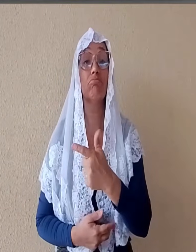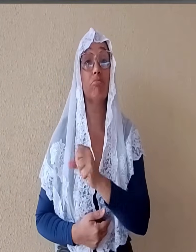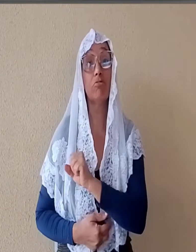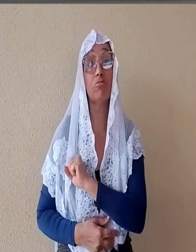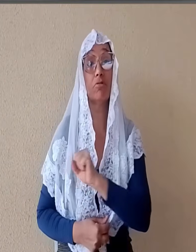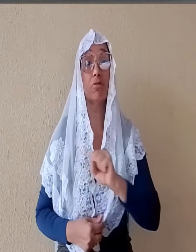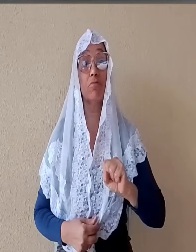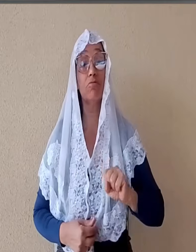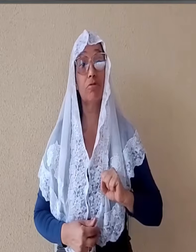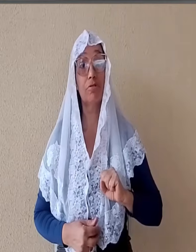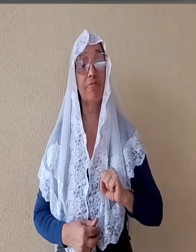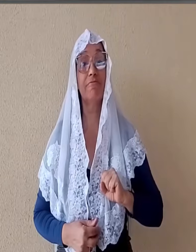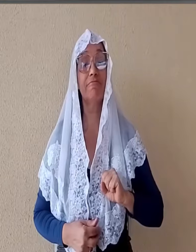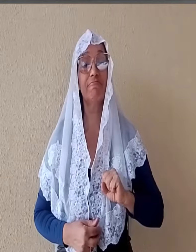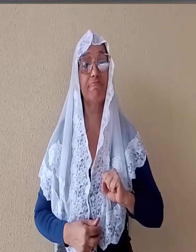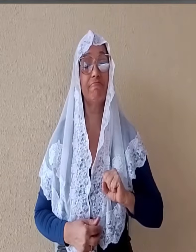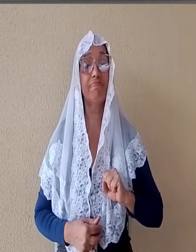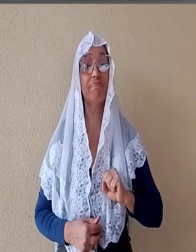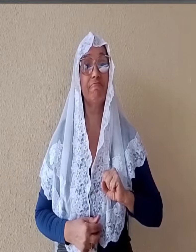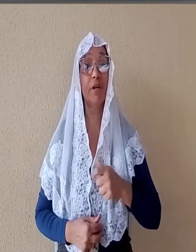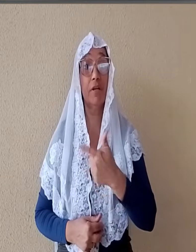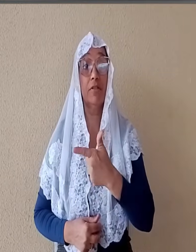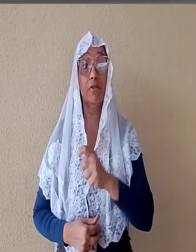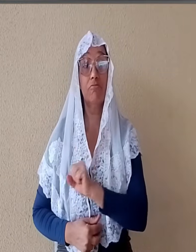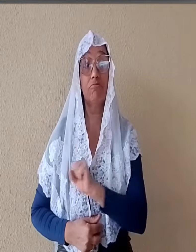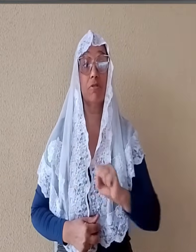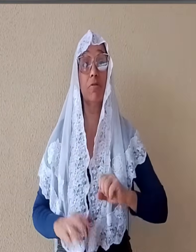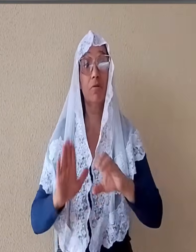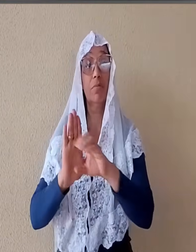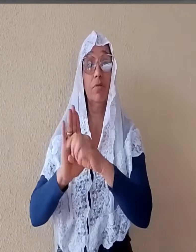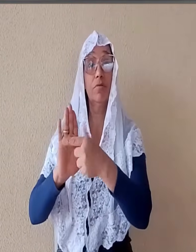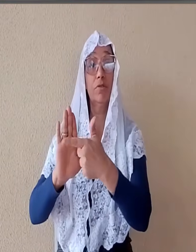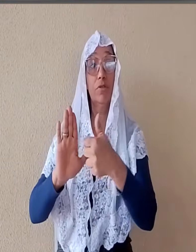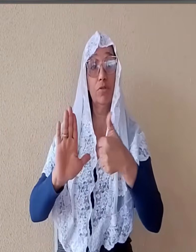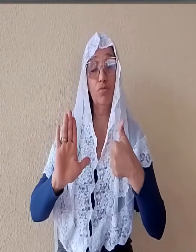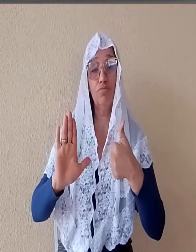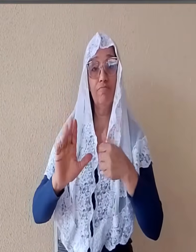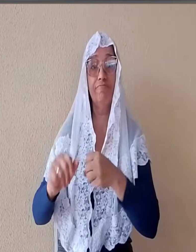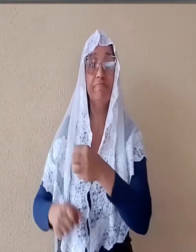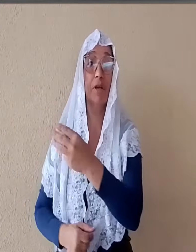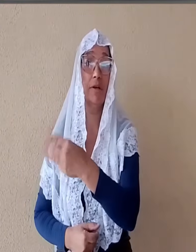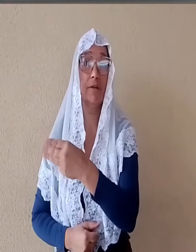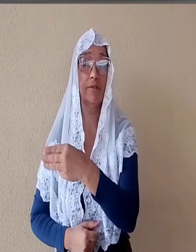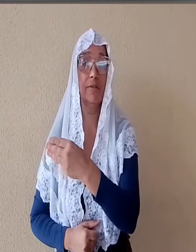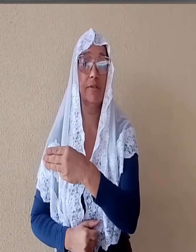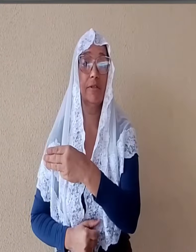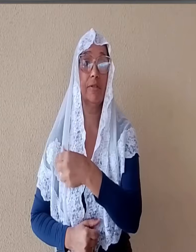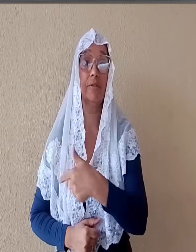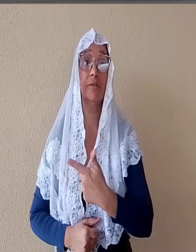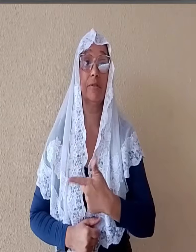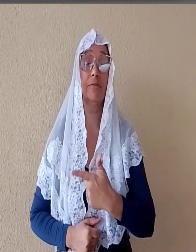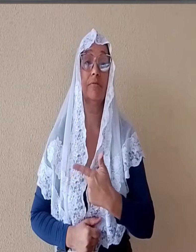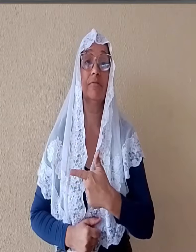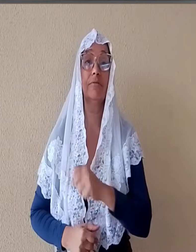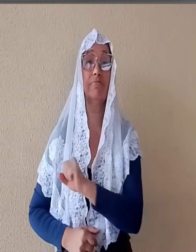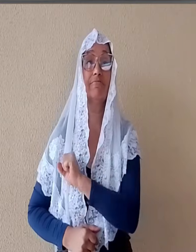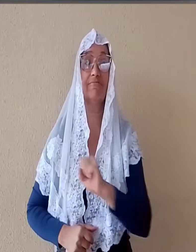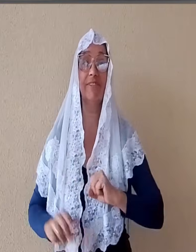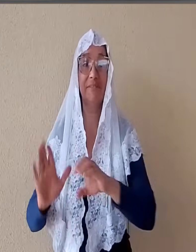21 de 2 Samuel e 6 de 2 Samuel. Vamos lá, todo mundo. 9